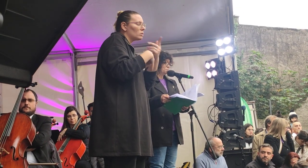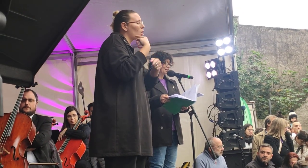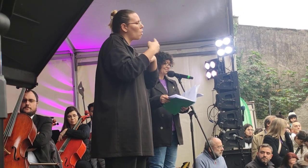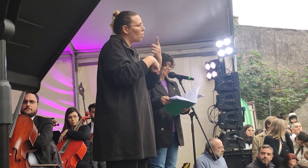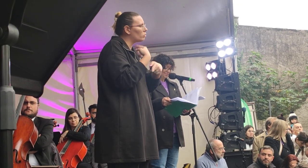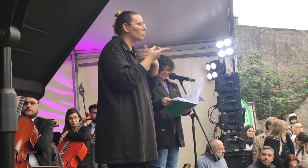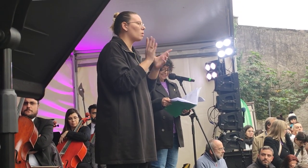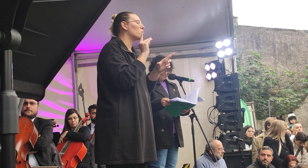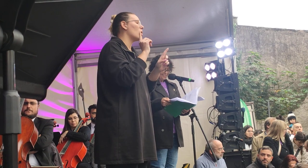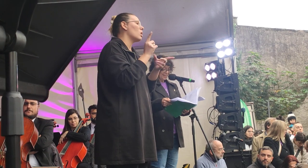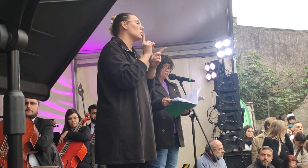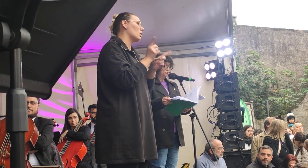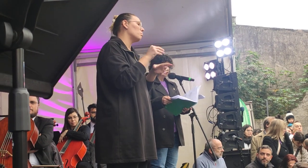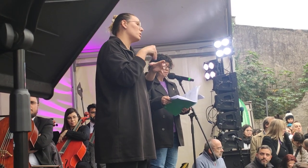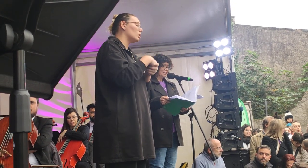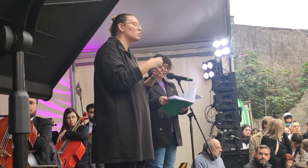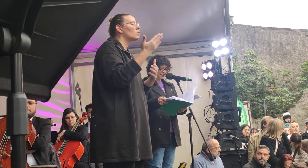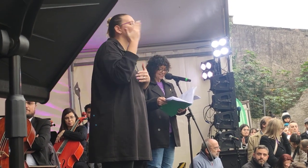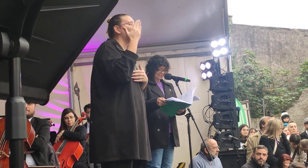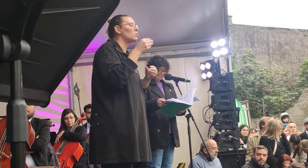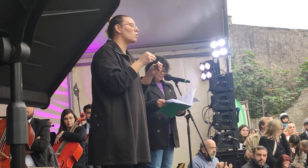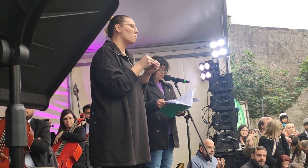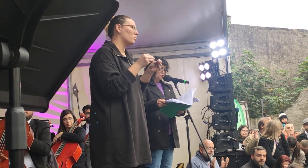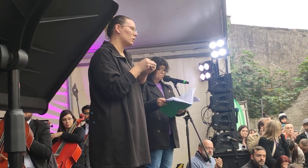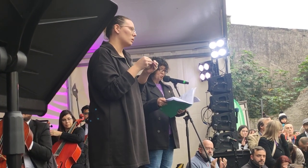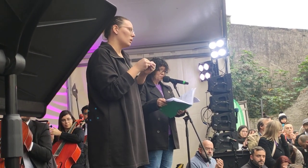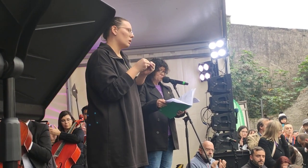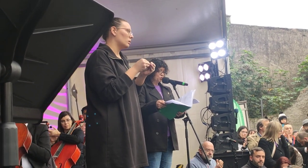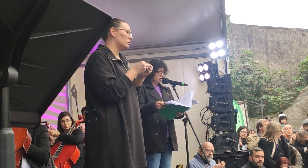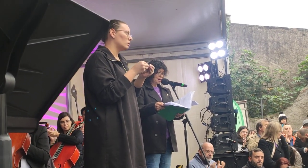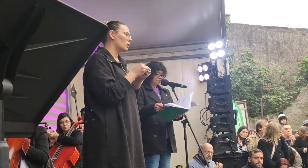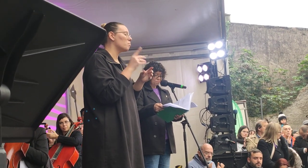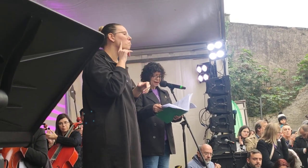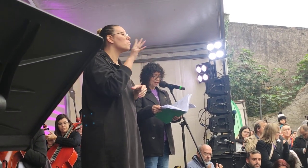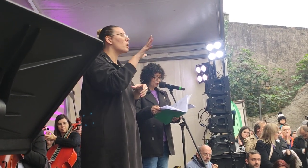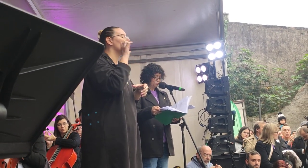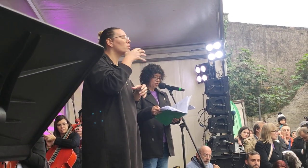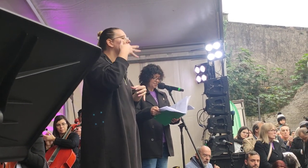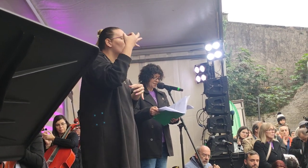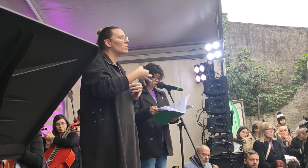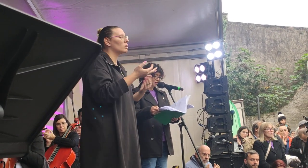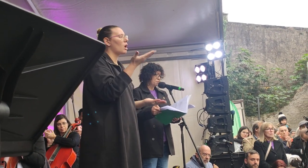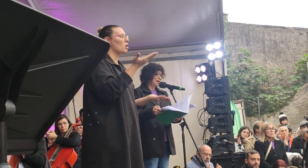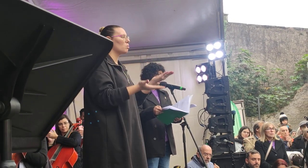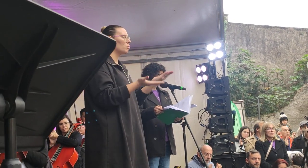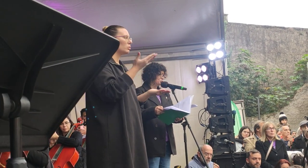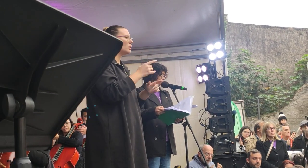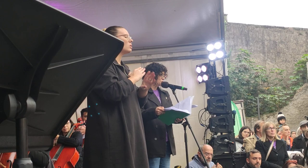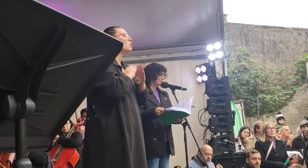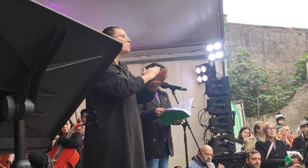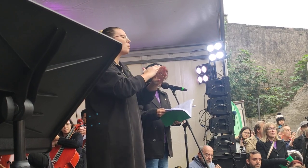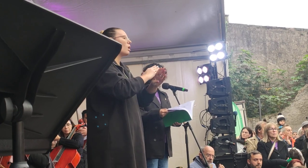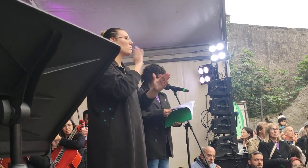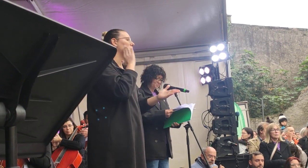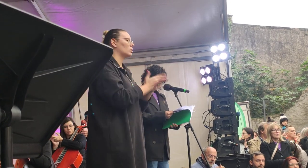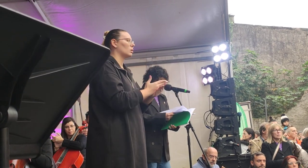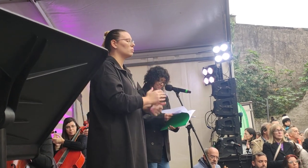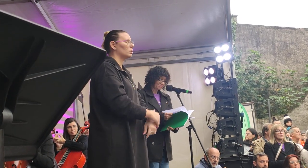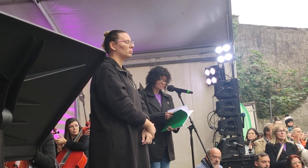continuamos siendo parte. Salud, compañeras, por memoria, verdad, justicia y nunca más